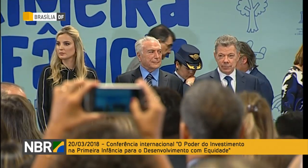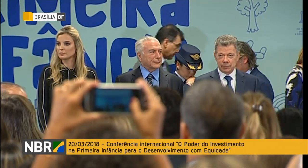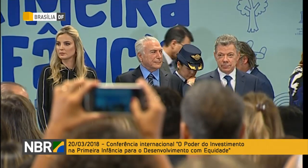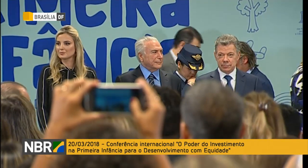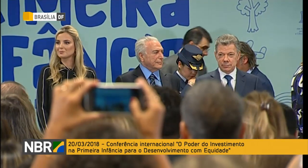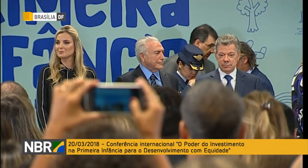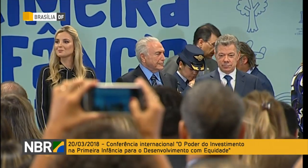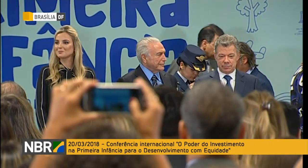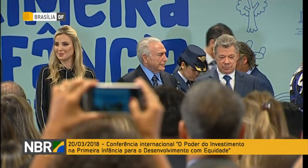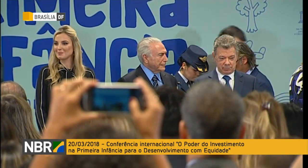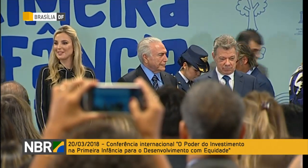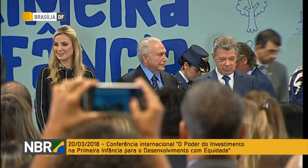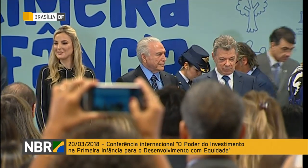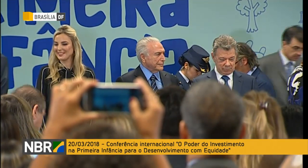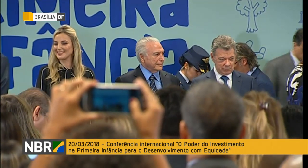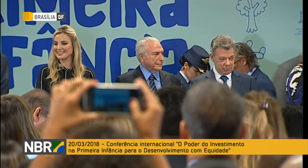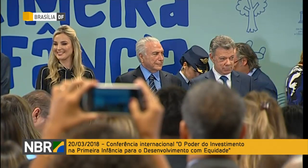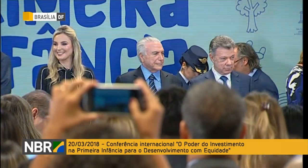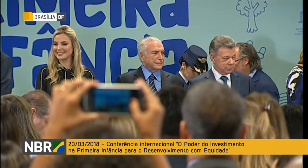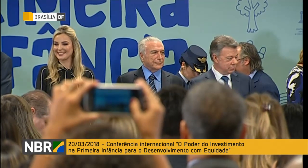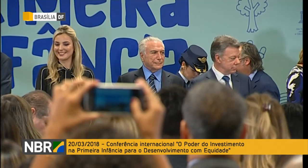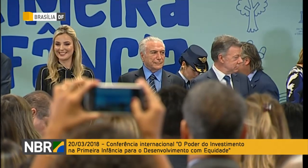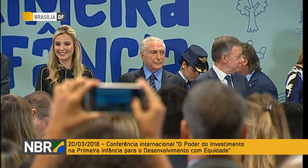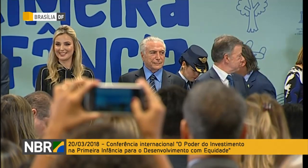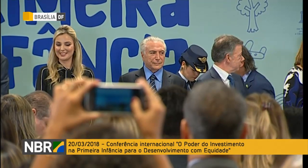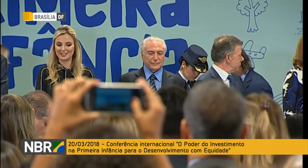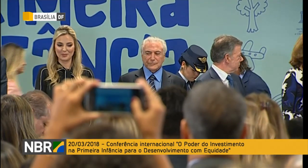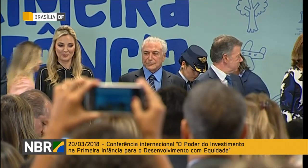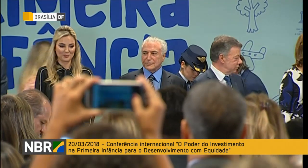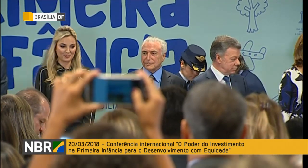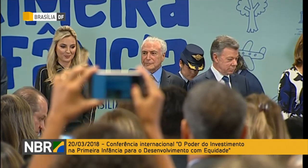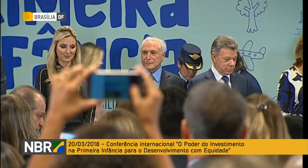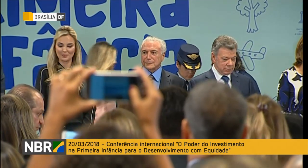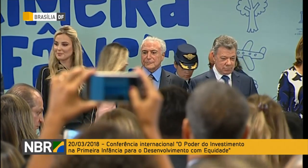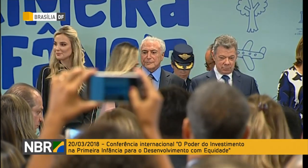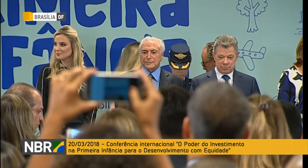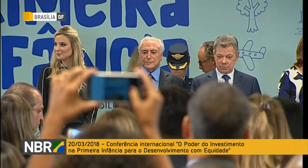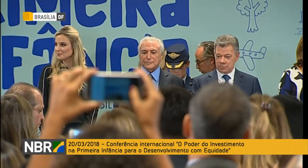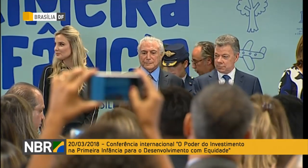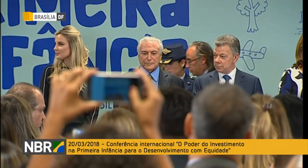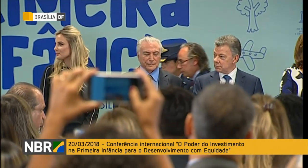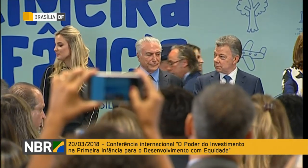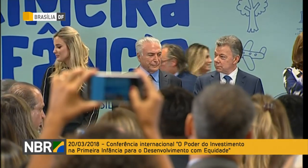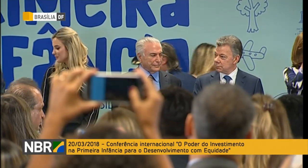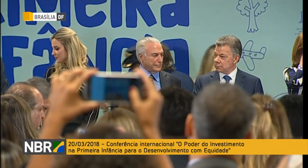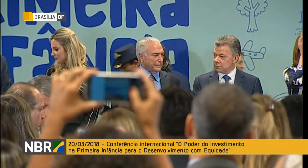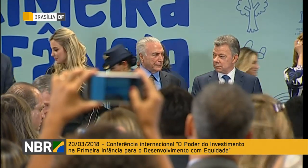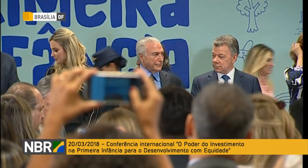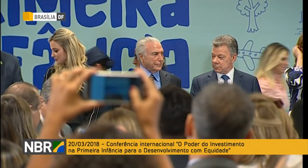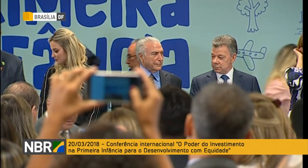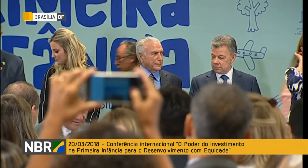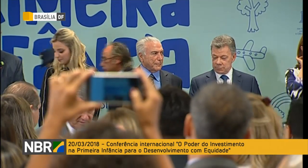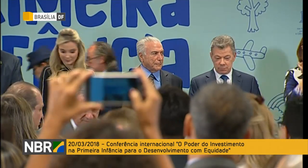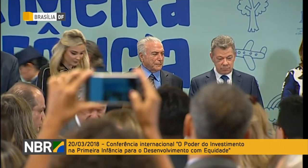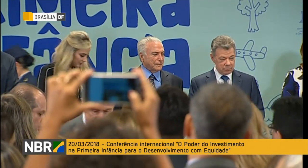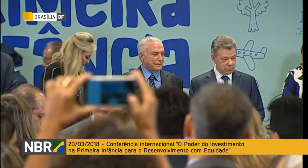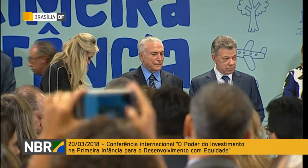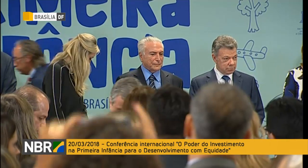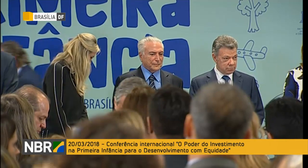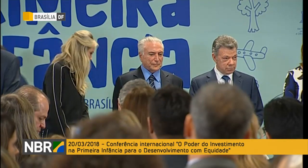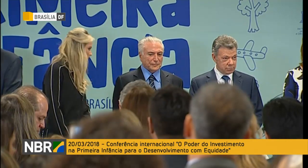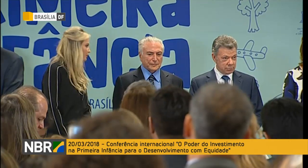Medeiros, da prefeita de Boa Vista, Tereza Surita, e do senhor